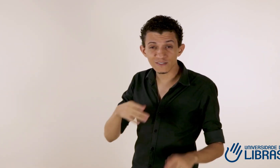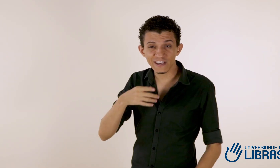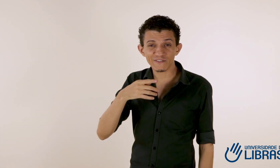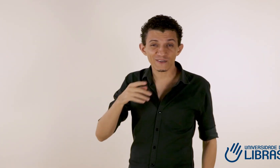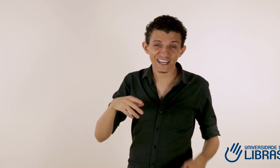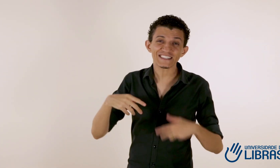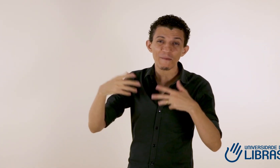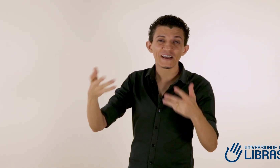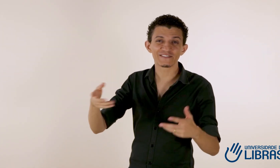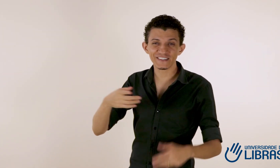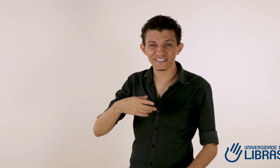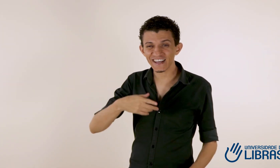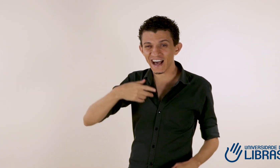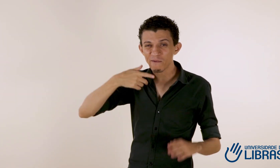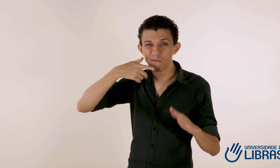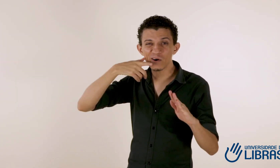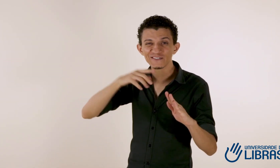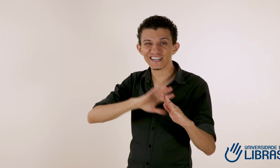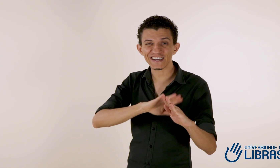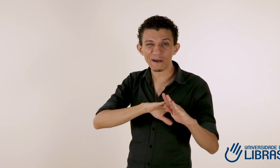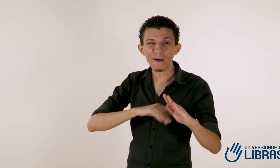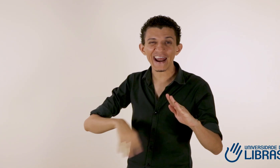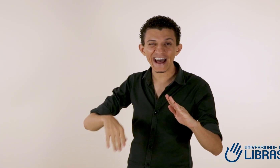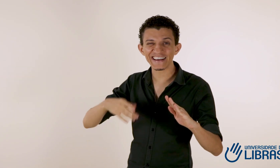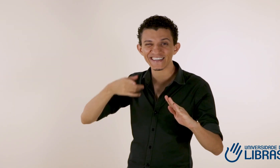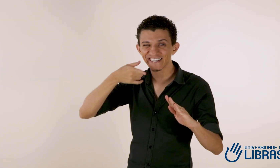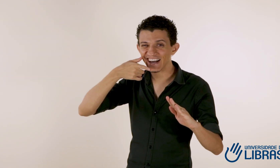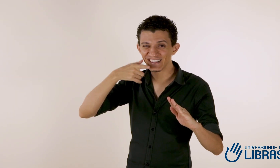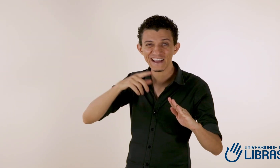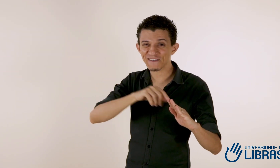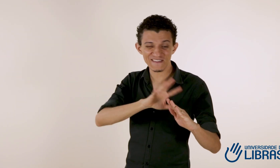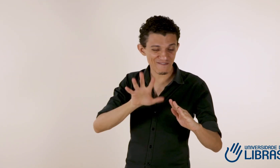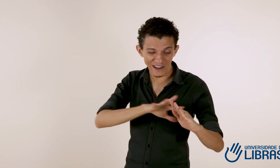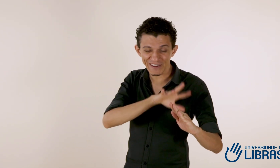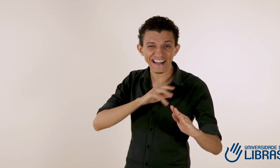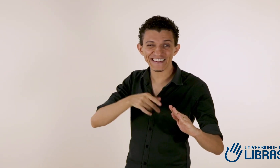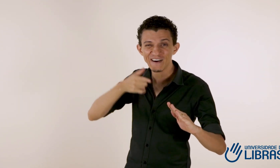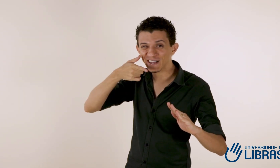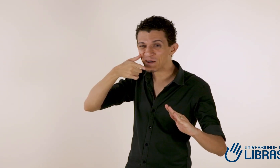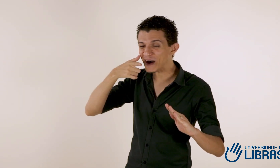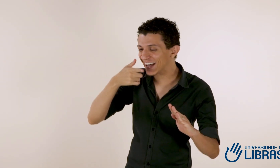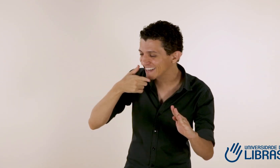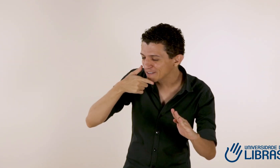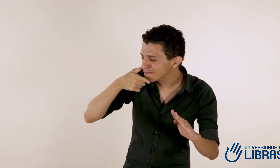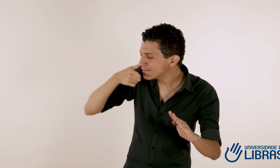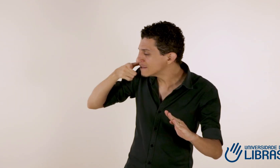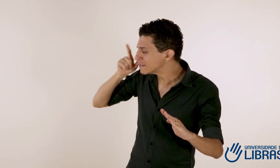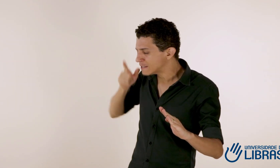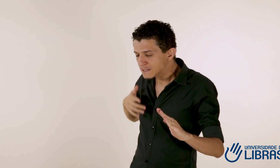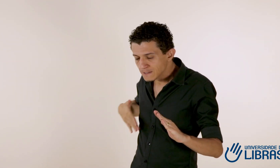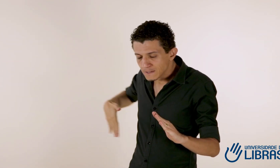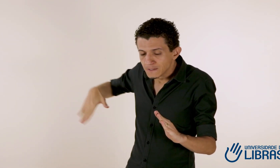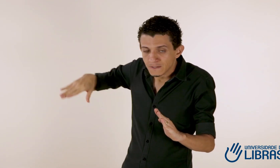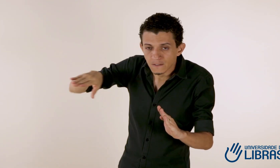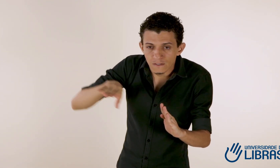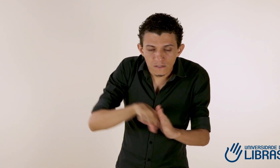Inclusive, quando já sabe o que você vai dizer, a mão às vezes já está até parada aqui já. Nem falou nada dela, já está parada ali.